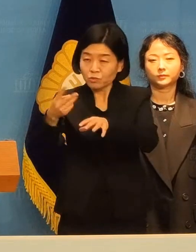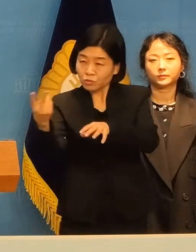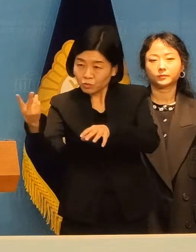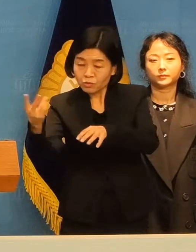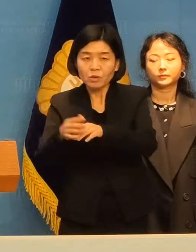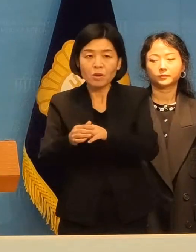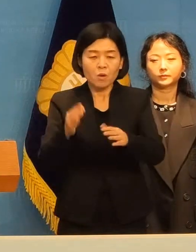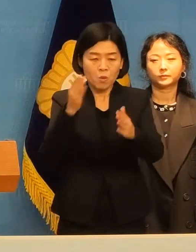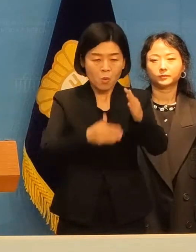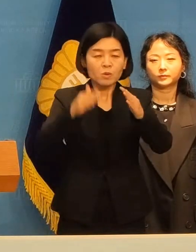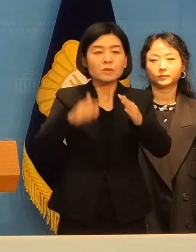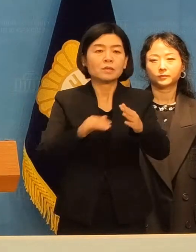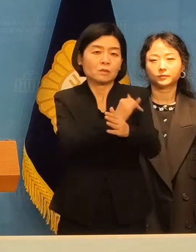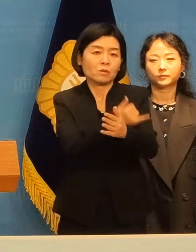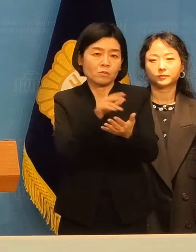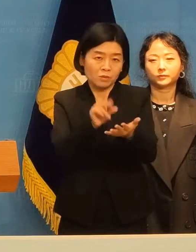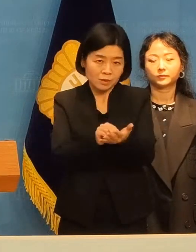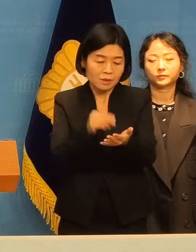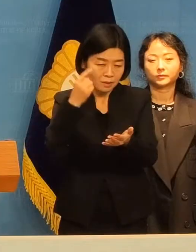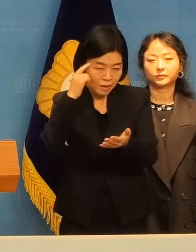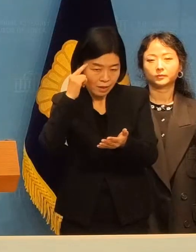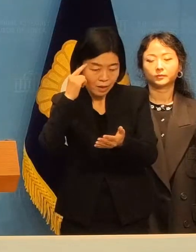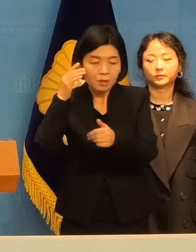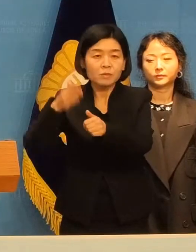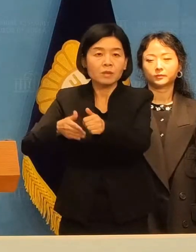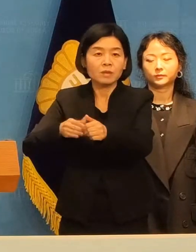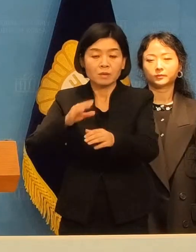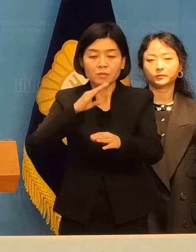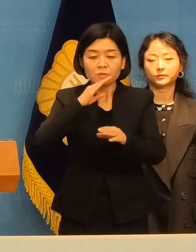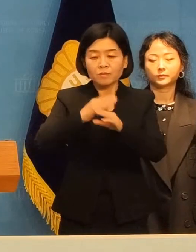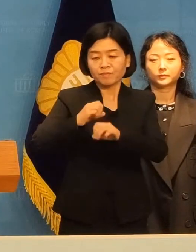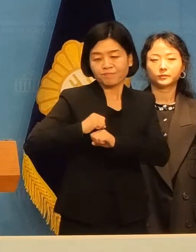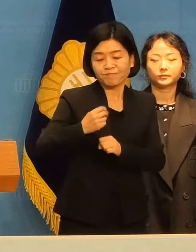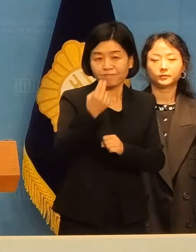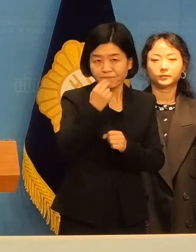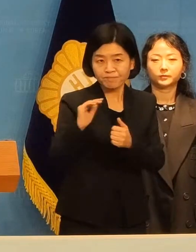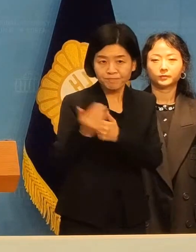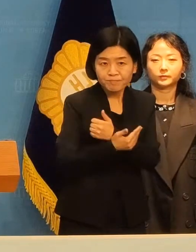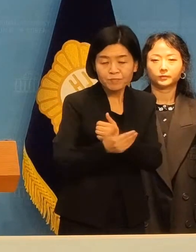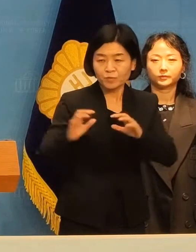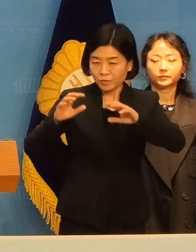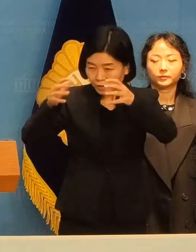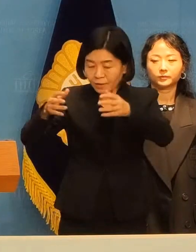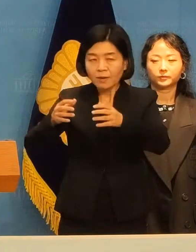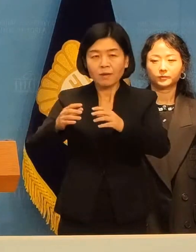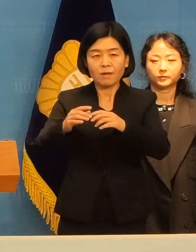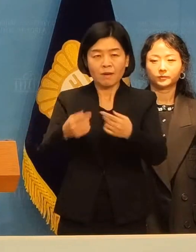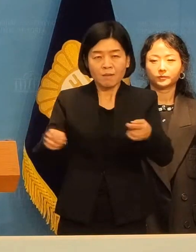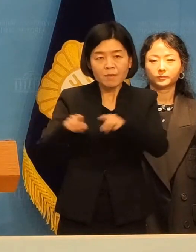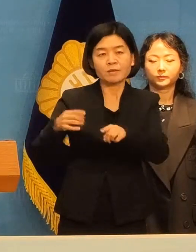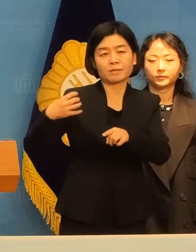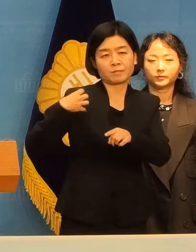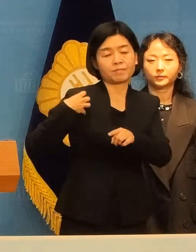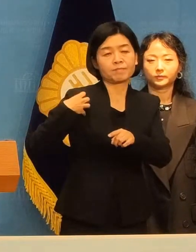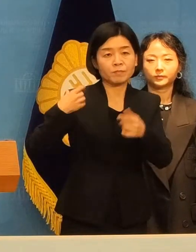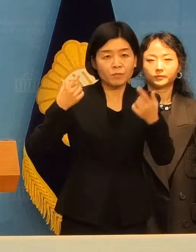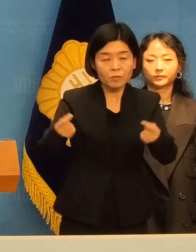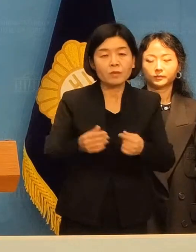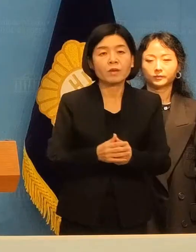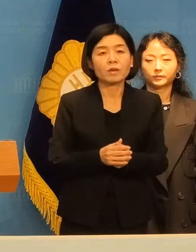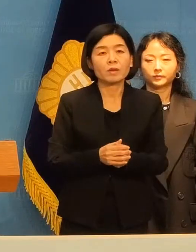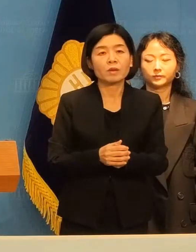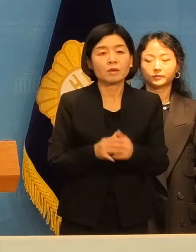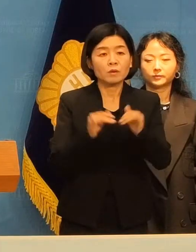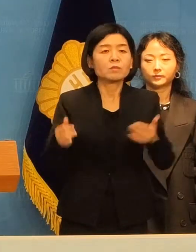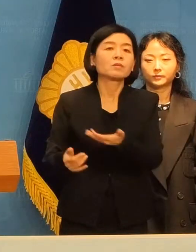인권 문제로 다뤄야 합니다. 그들의 생명을 지키는 것은 국제사회의 공동의 책임입니다. 존경하는 국민 여러분, 이